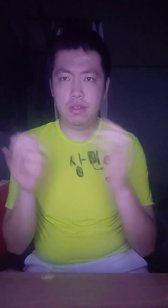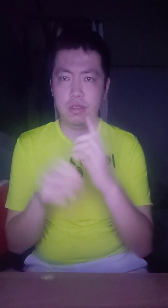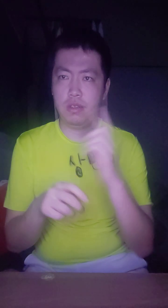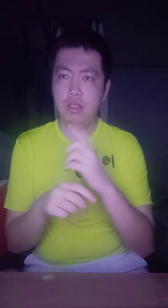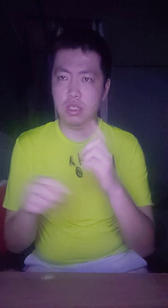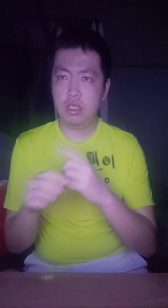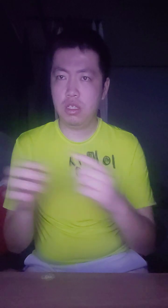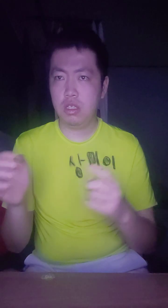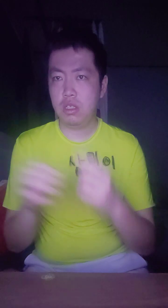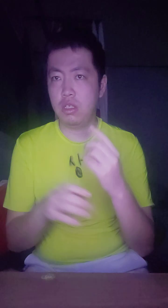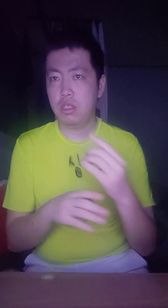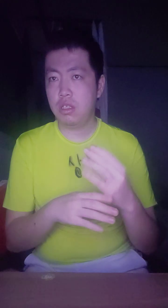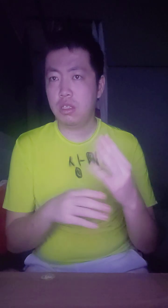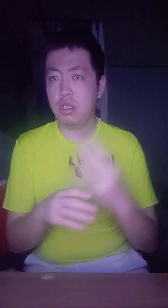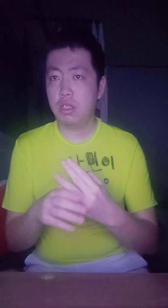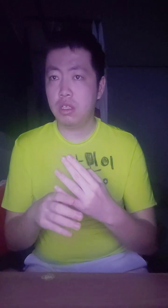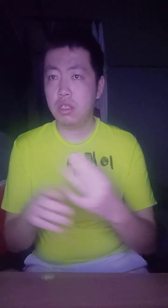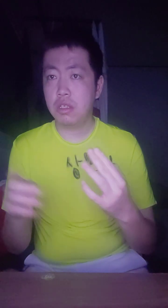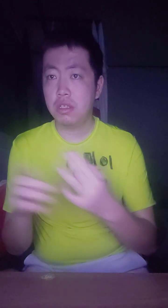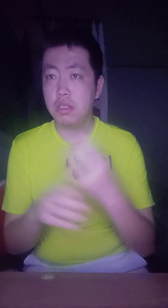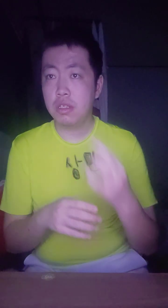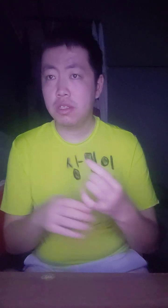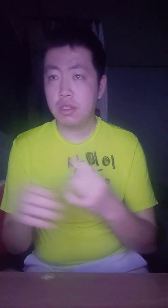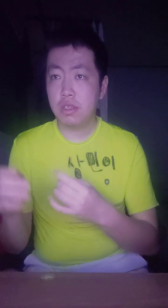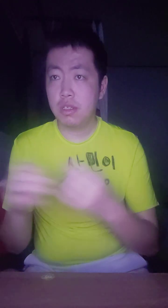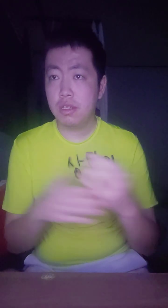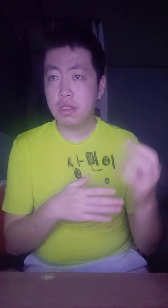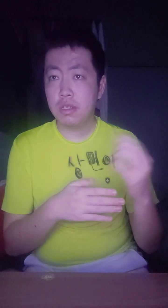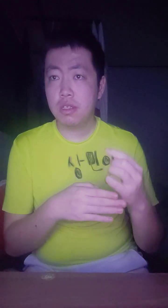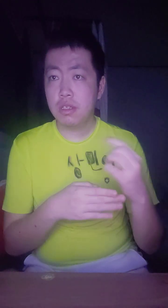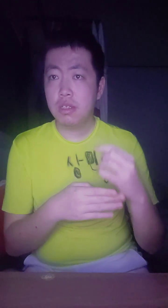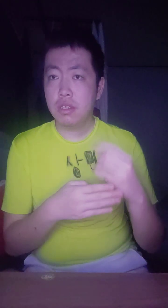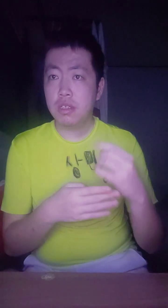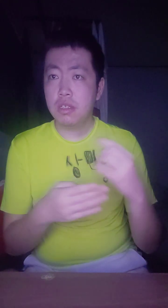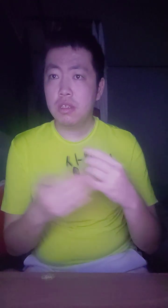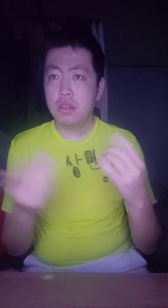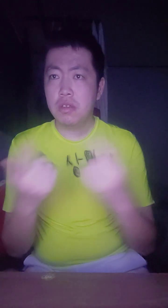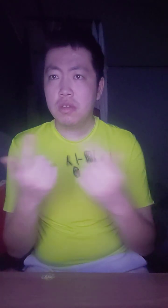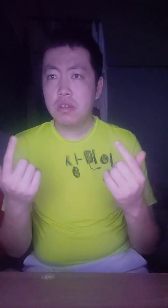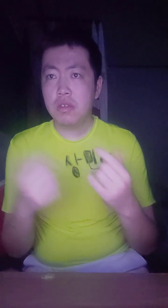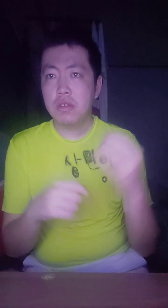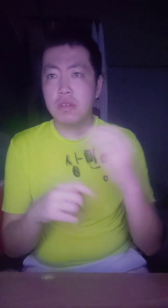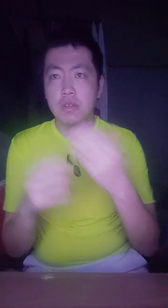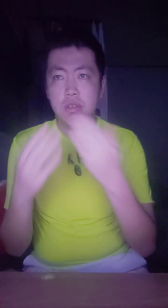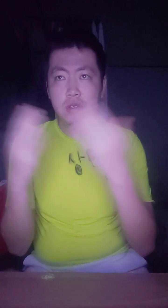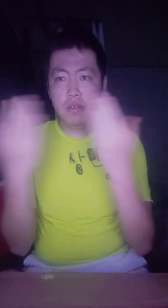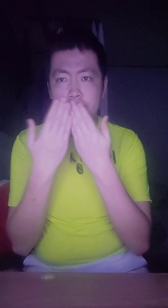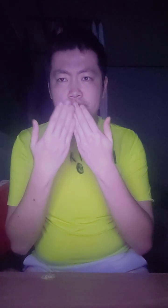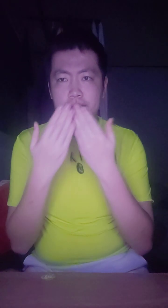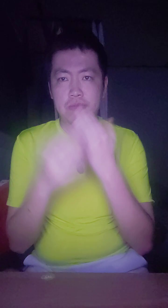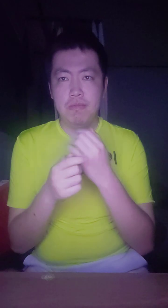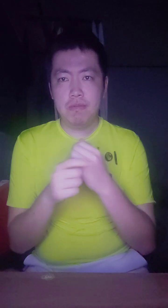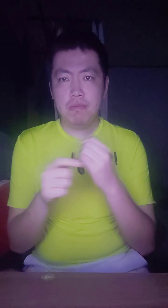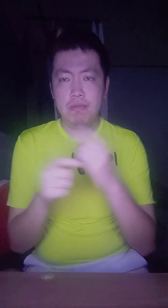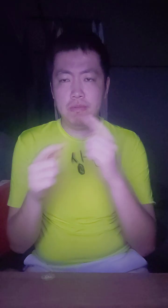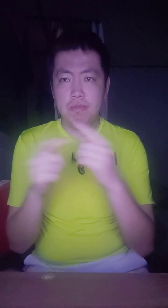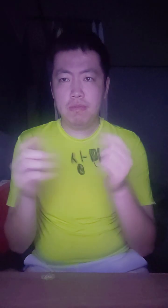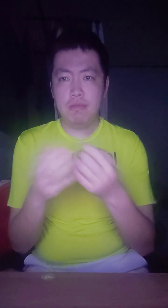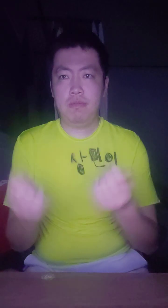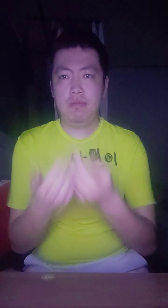나왔는데요. 억울한 가족들이 경찰을 찾아갔지만 이젠 증인들이 입을 다물어 버렸습니다. 계속해서 김지인